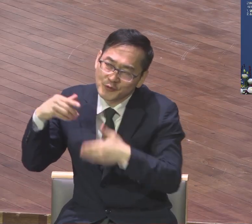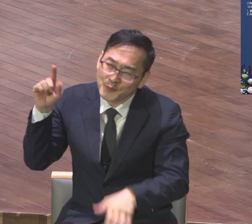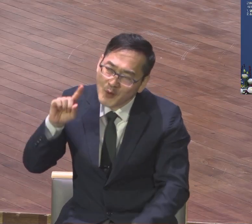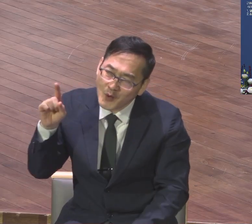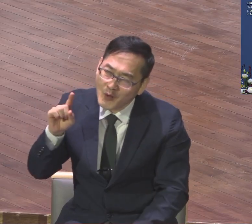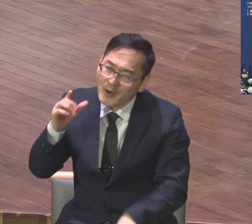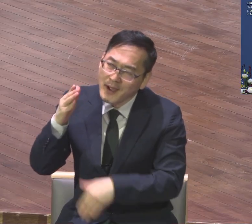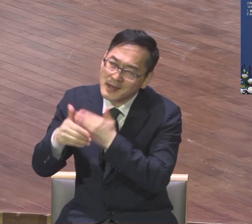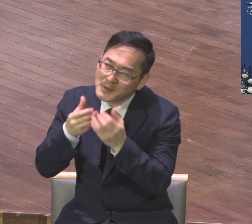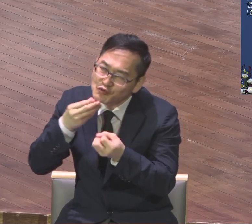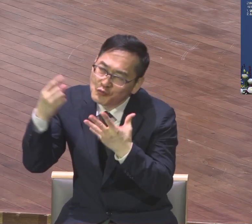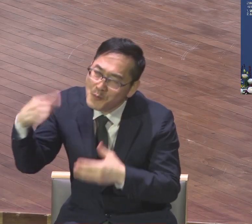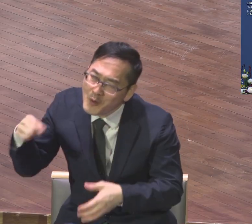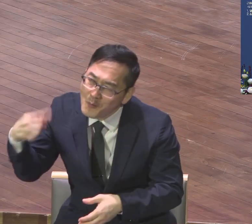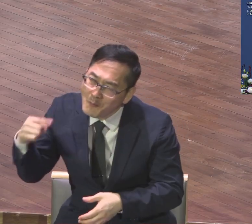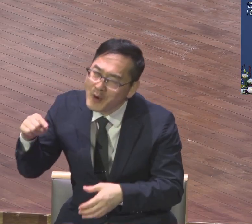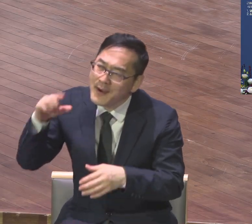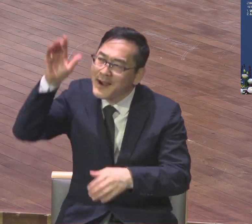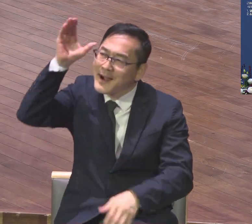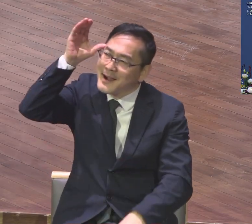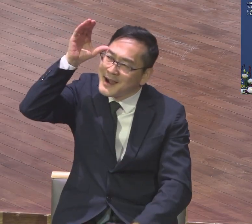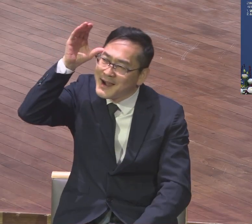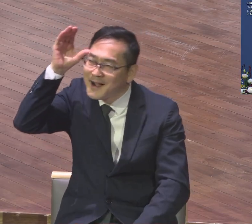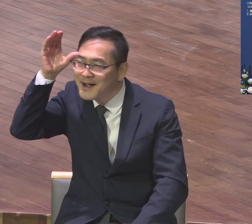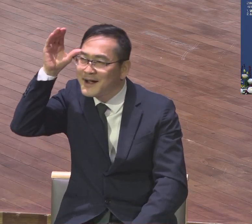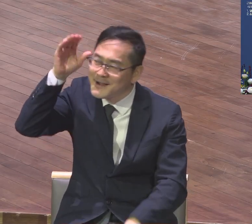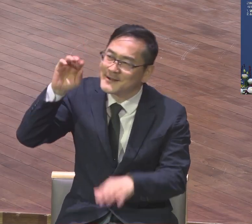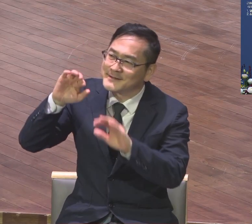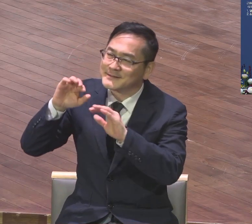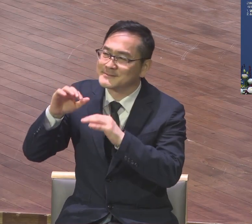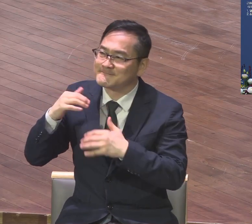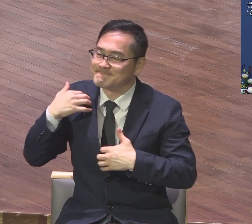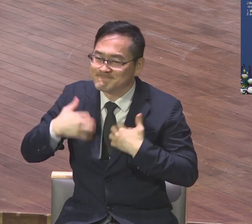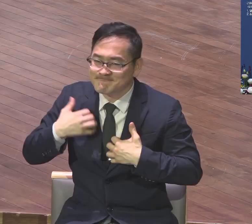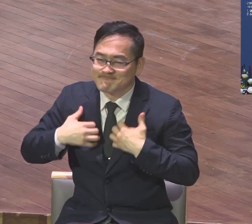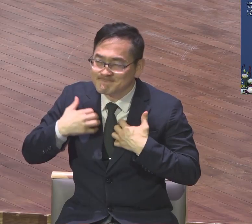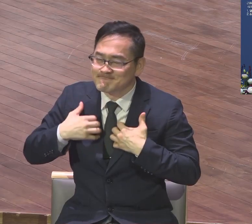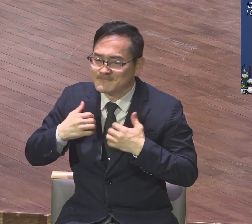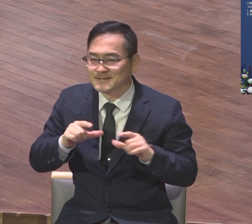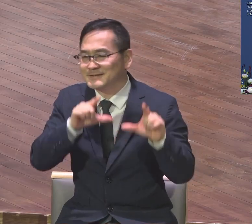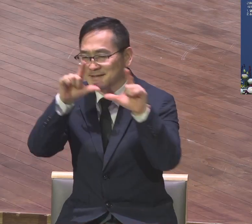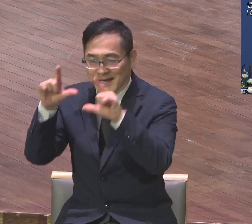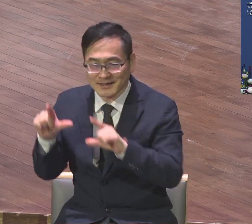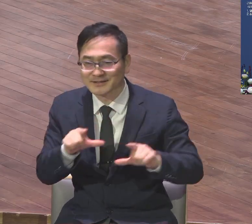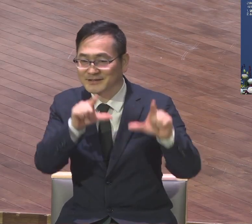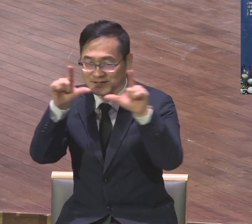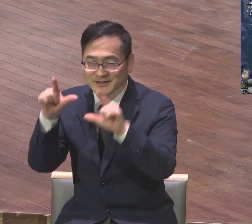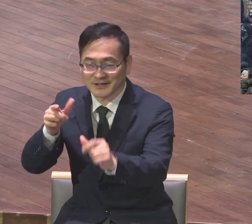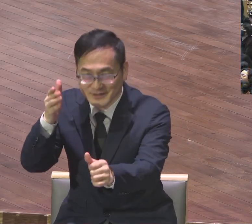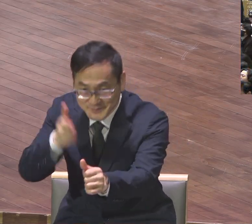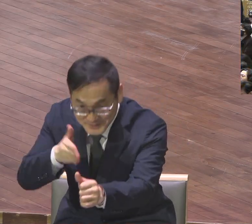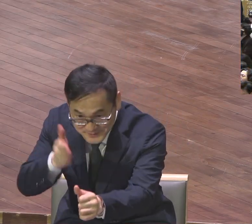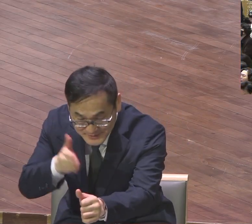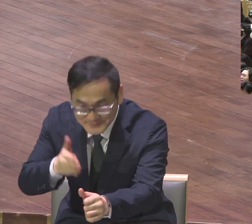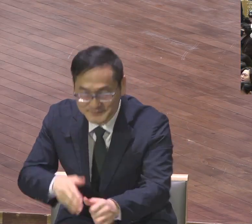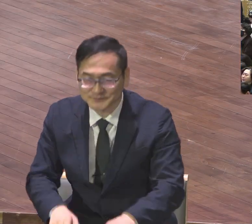어마어마한 응답을 기대하면서 매일매일 활력이 넘치는 그런 신앙생활 하시기를 주님으로